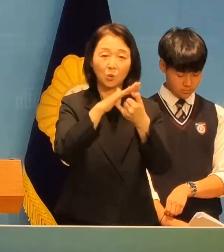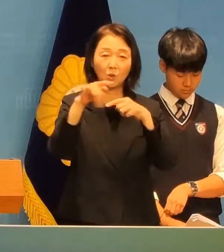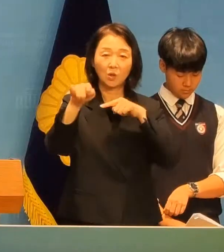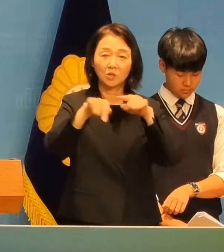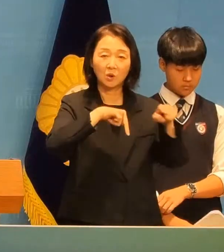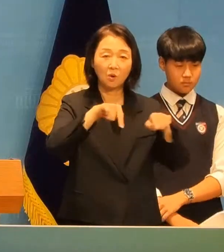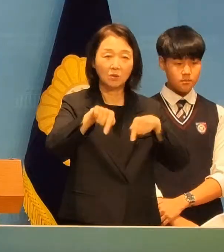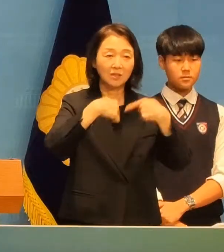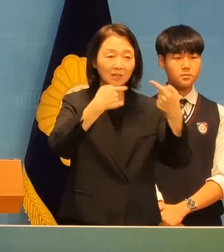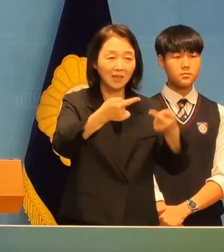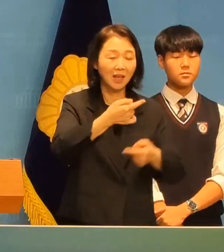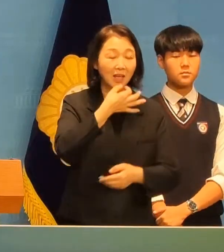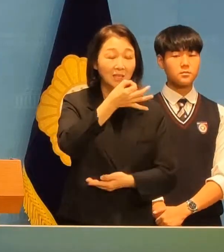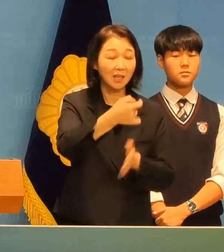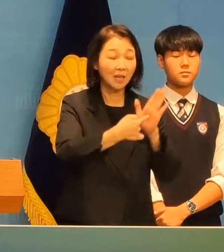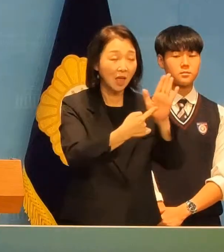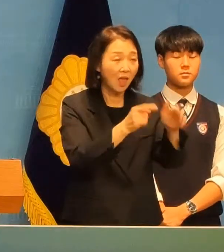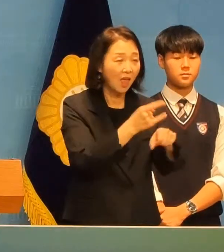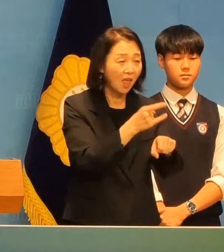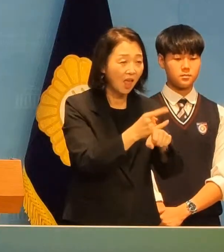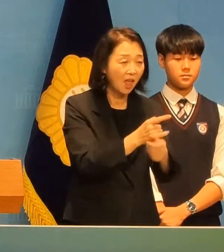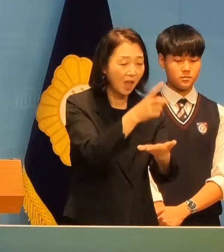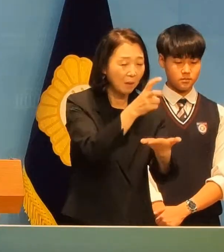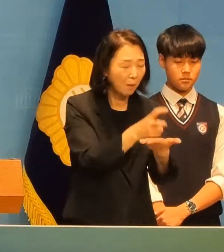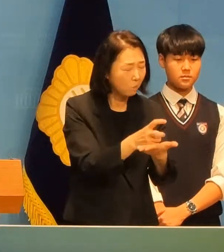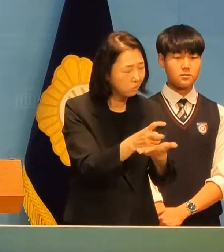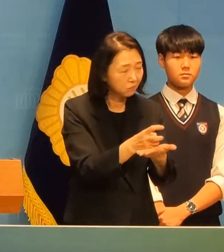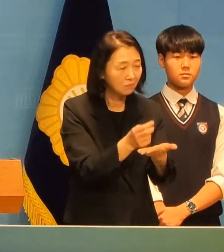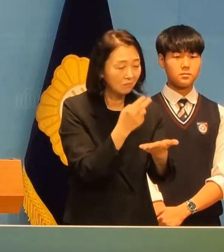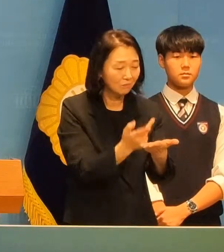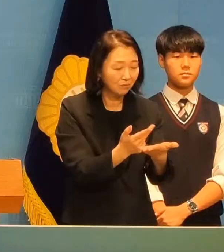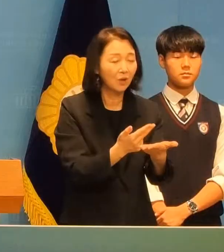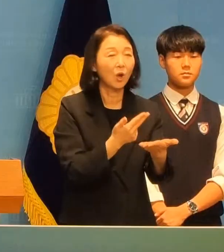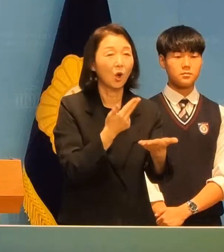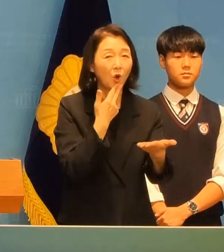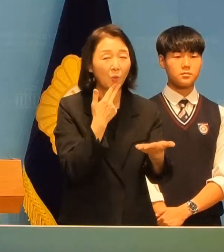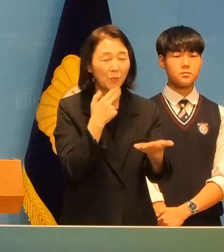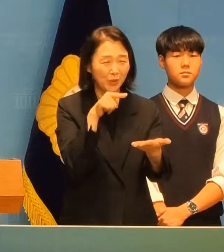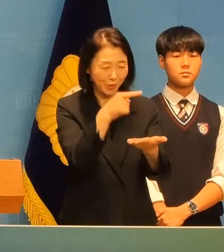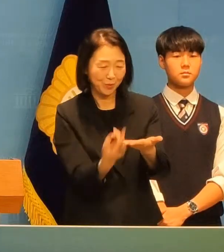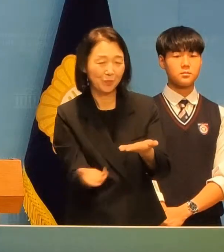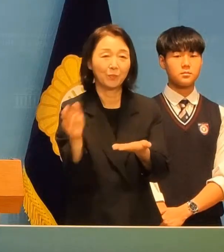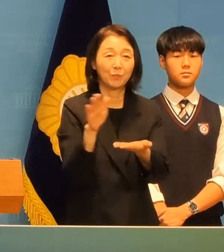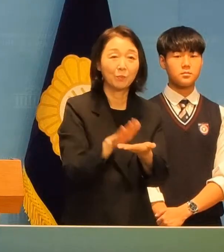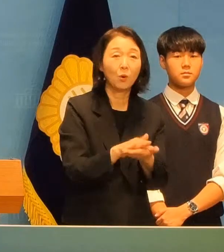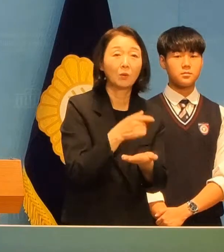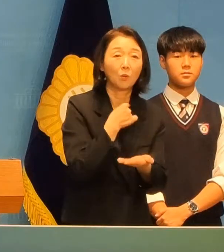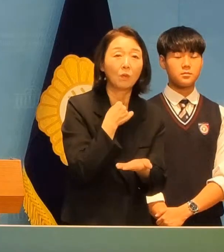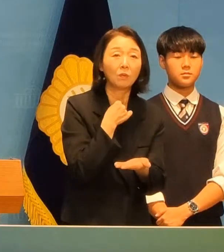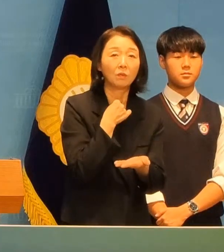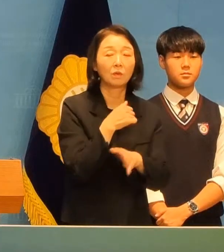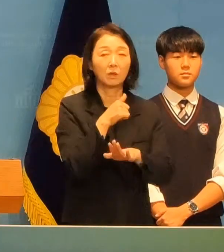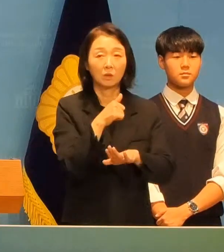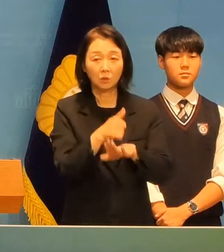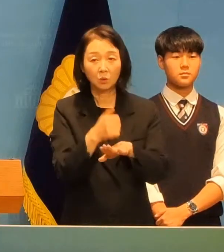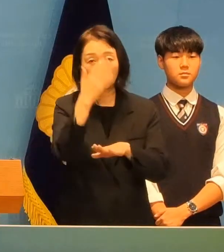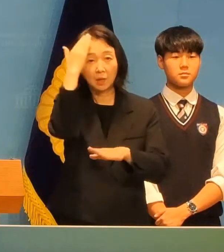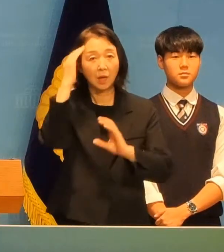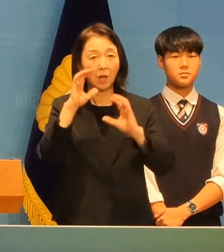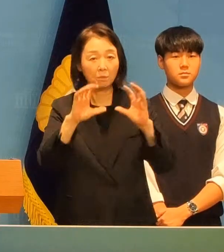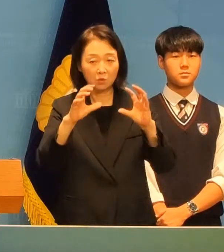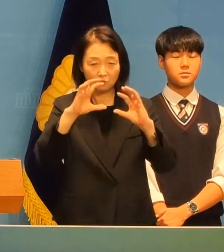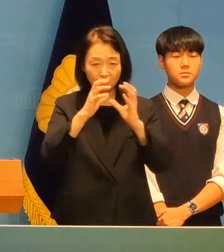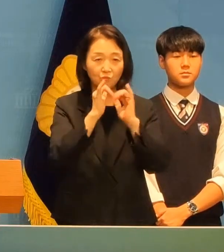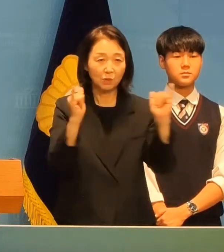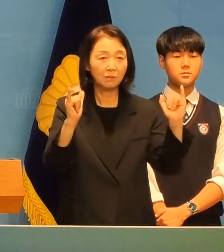내에서 목소리를 높일 수 있는 제도적 장치가 미비한 상황을 타개하고자 합니다. 이에 따라 엄연한 대한민국의